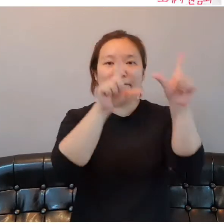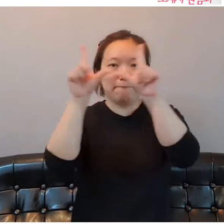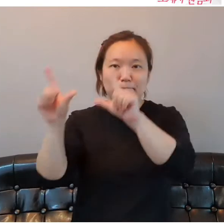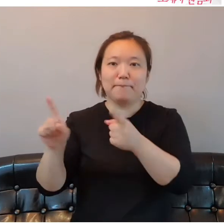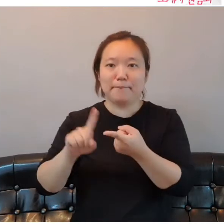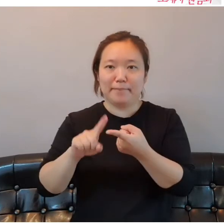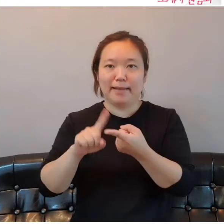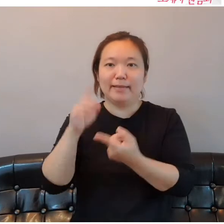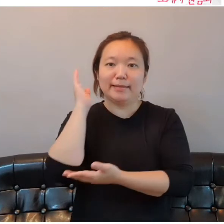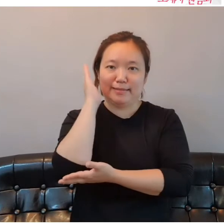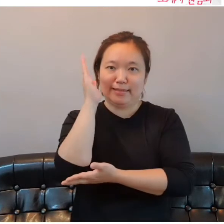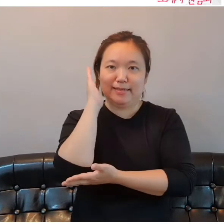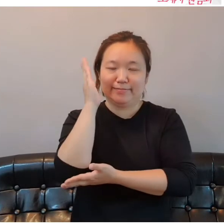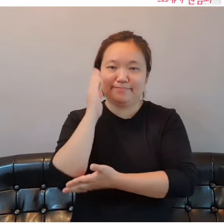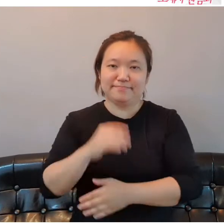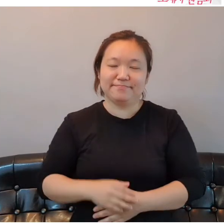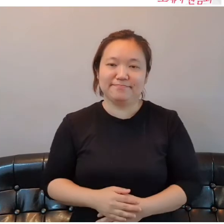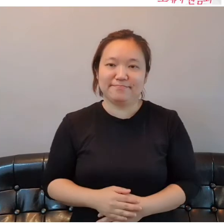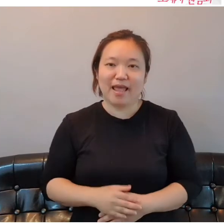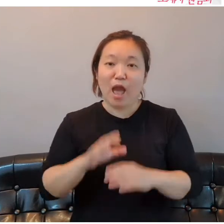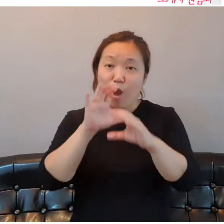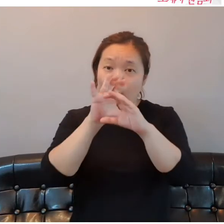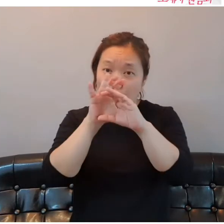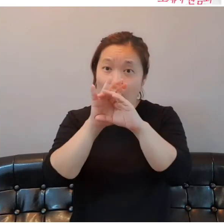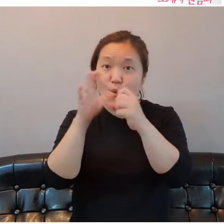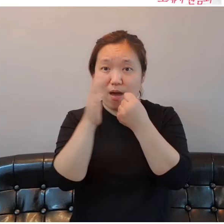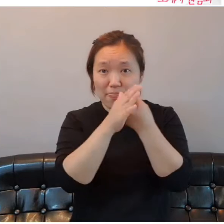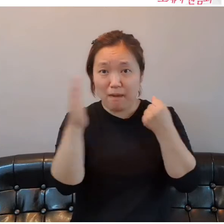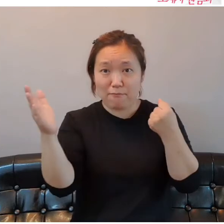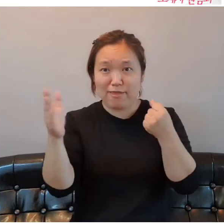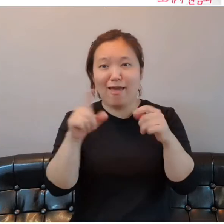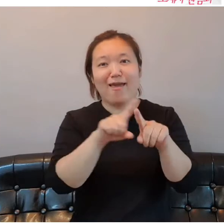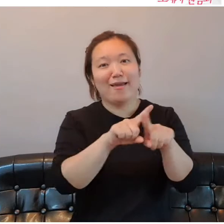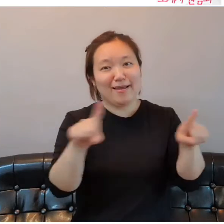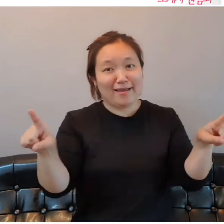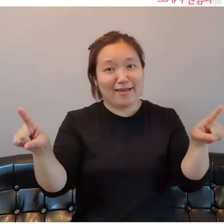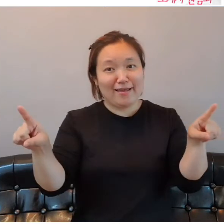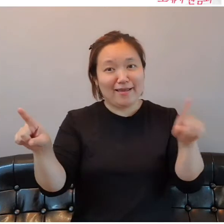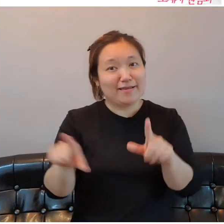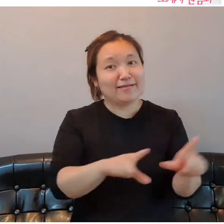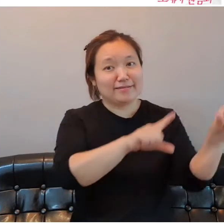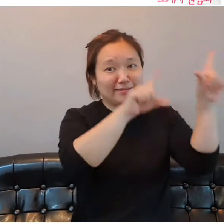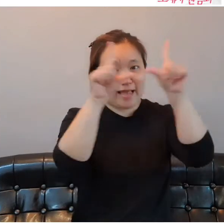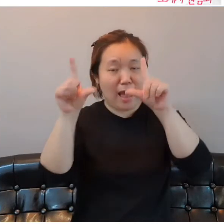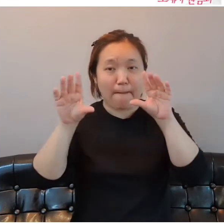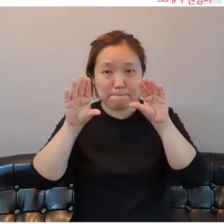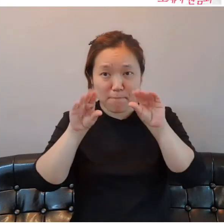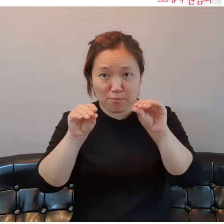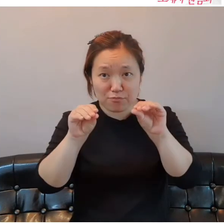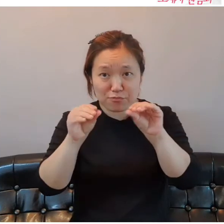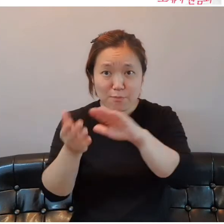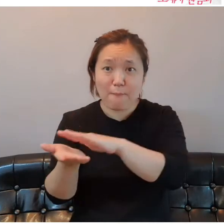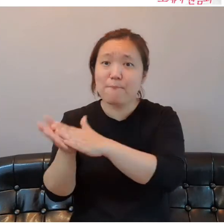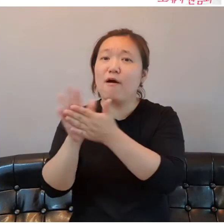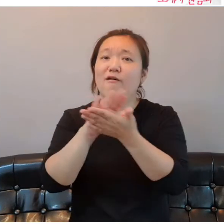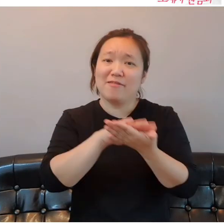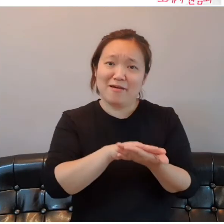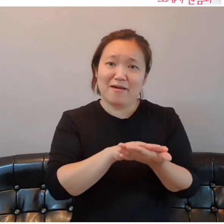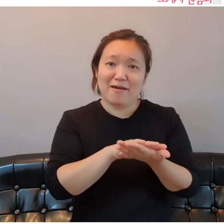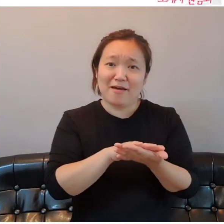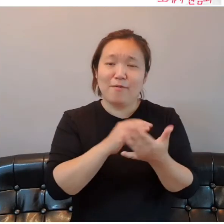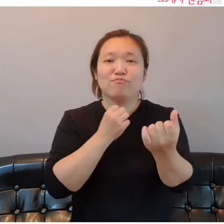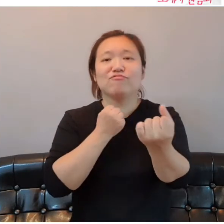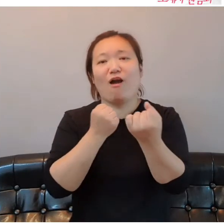건데요. 코로나19로 인해 소소했던 일상들이 멈춘 가운데 우리는 어떻게 행복한